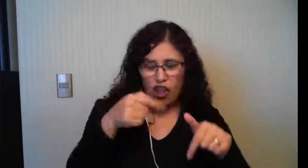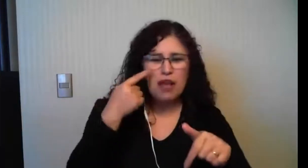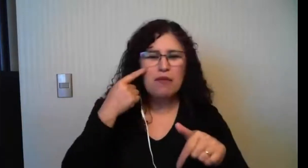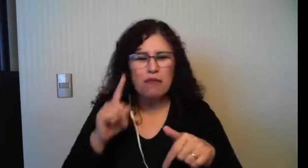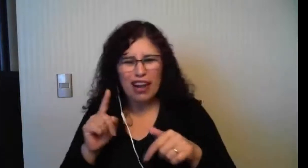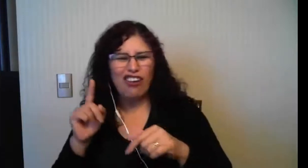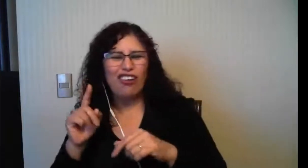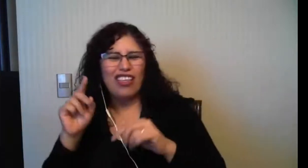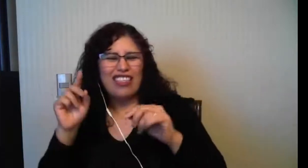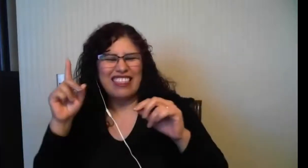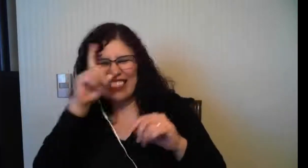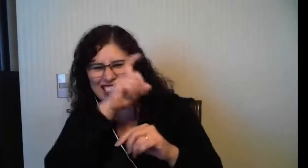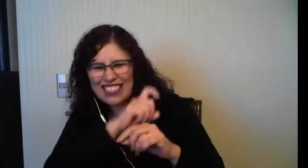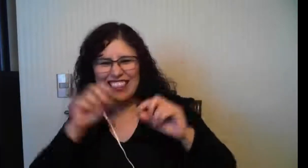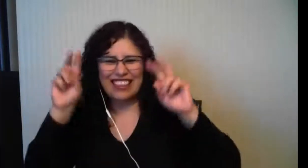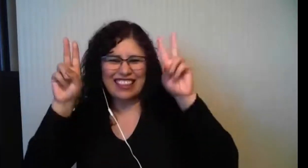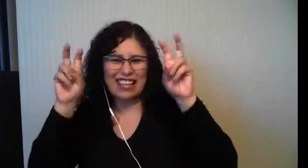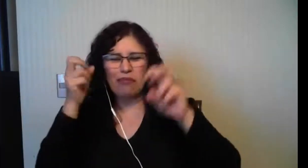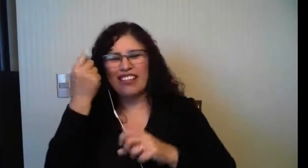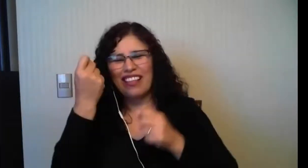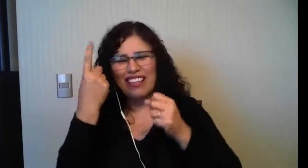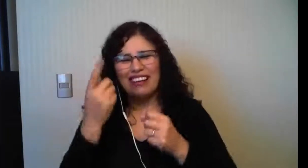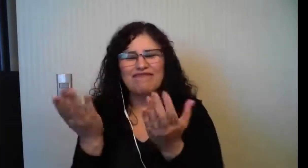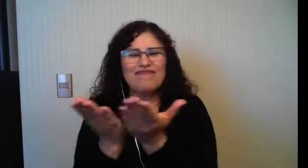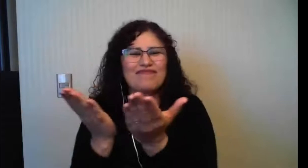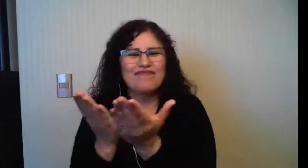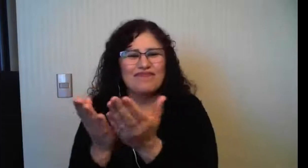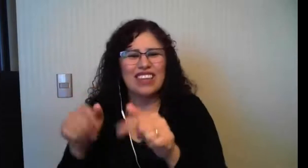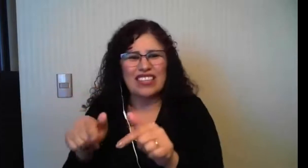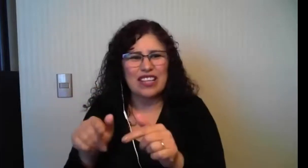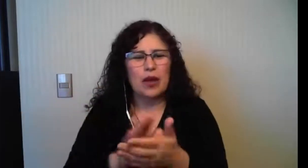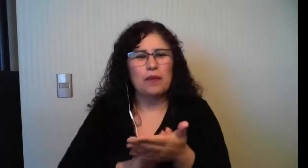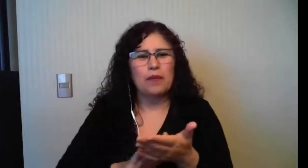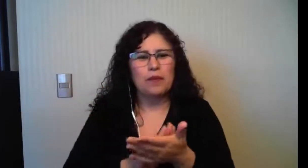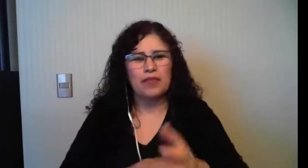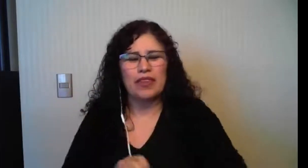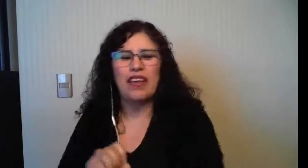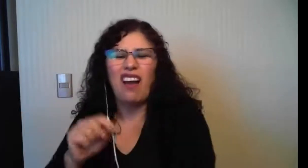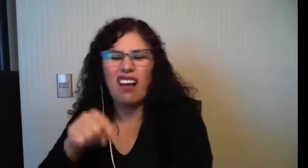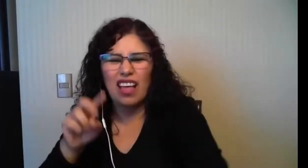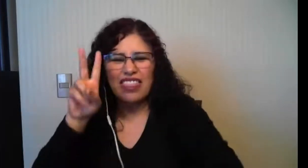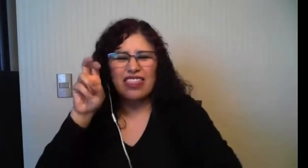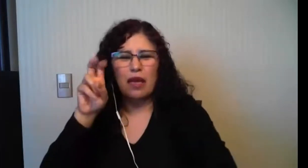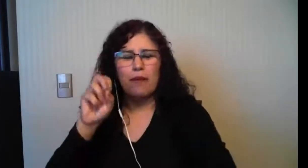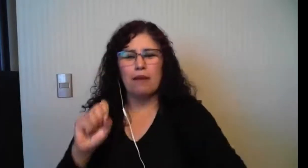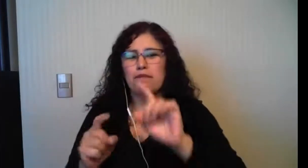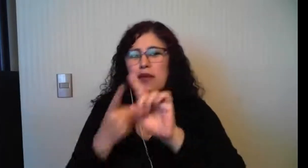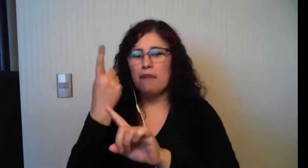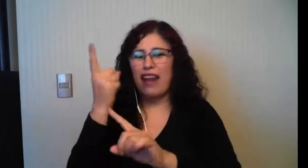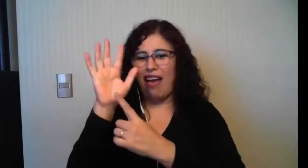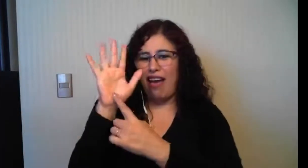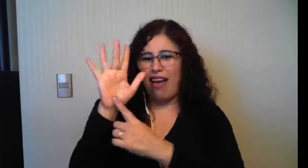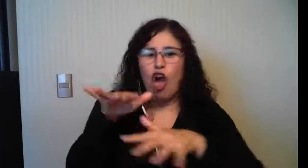poder entender por parte de los estudiantes, ya que tiene que ver con lesiones de primera y segunda motoneuronas, ya donde aquí un poco se